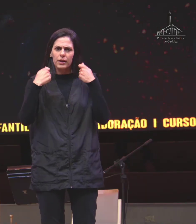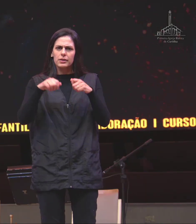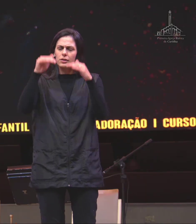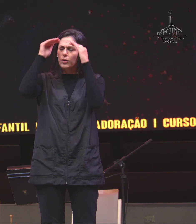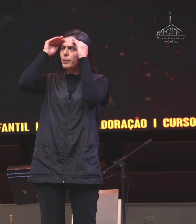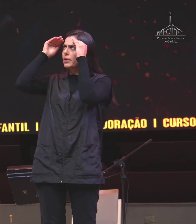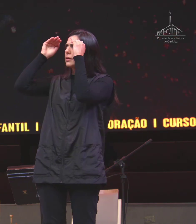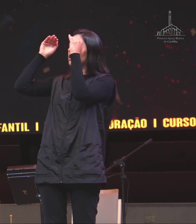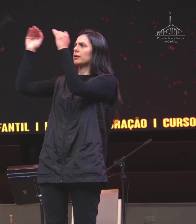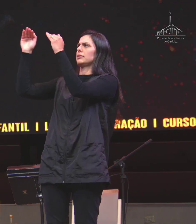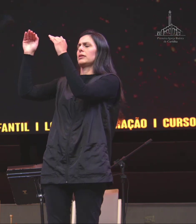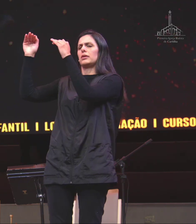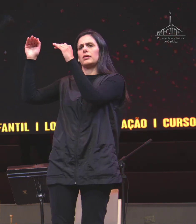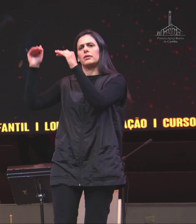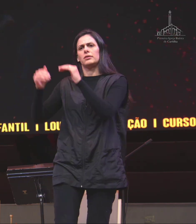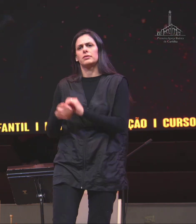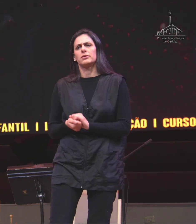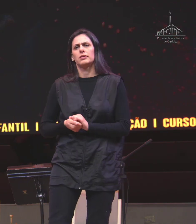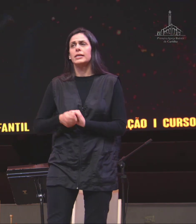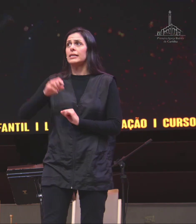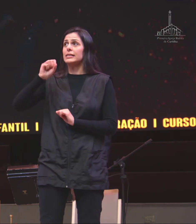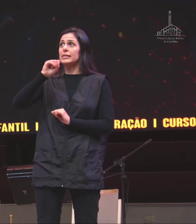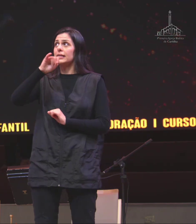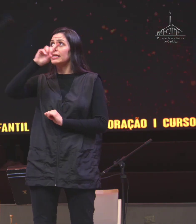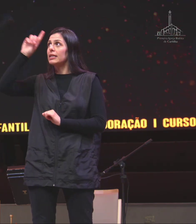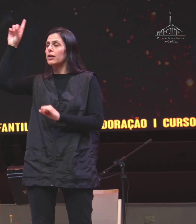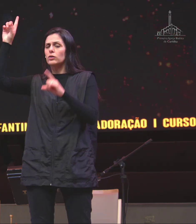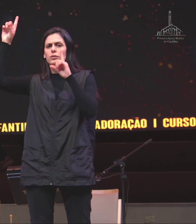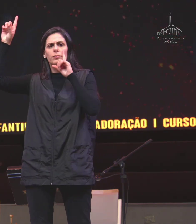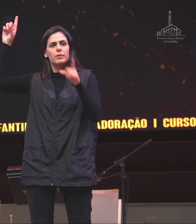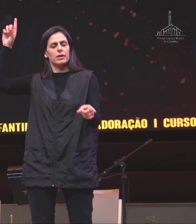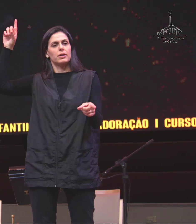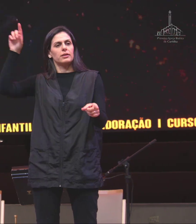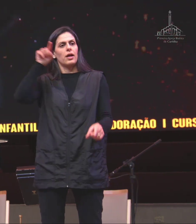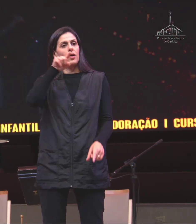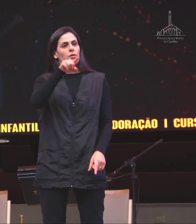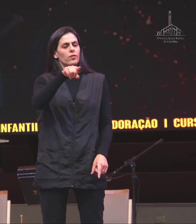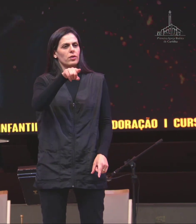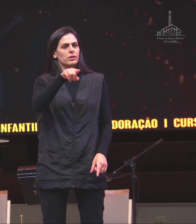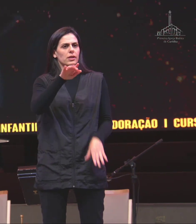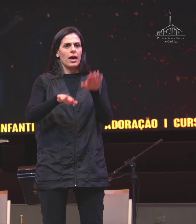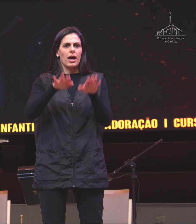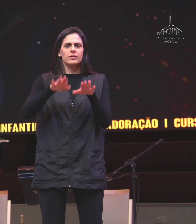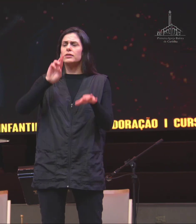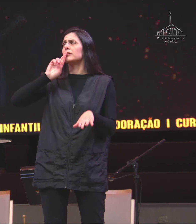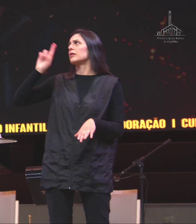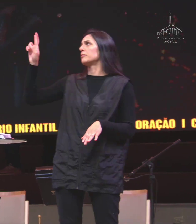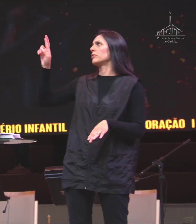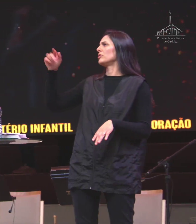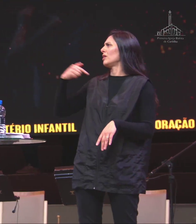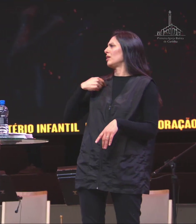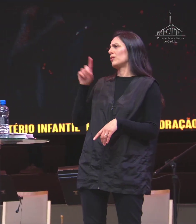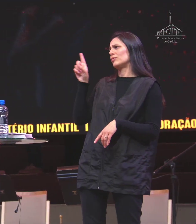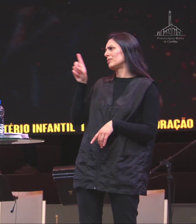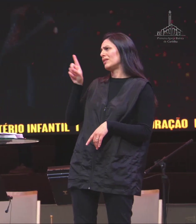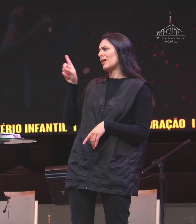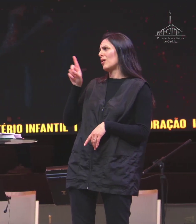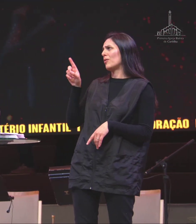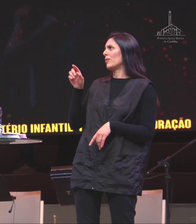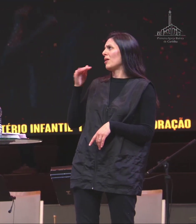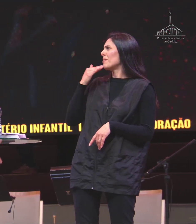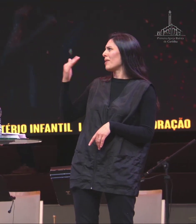certeza. Dá medo, né, pastor? A gente é ser humano. A gente não quer todo ali no controle, o financeiro, assim, falando, nossa,